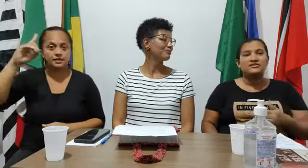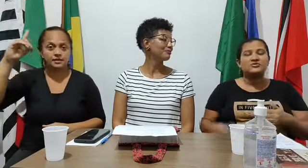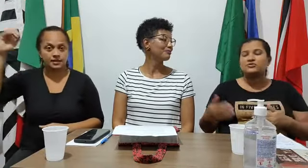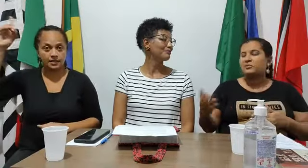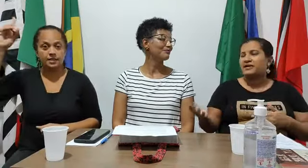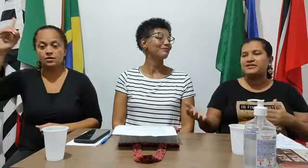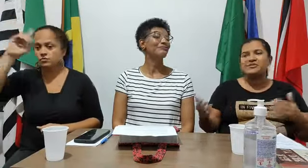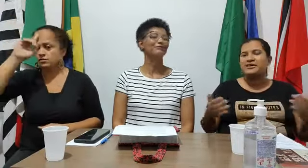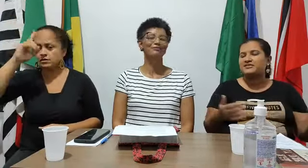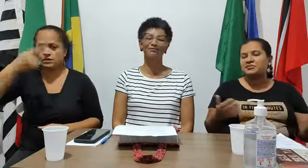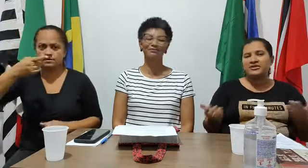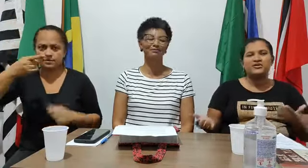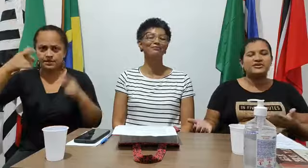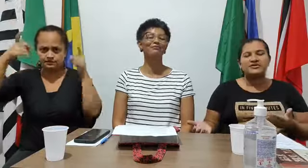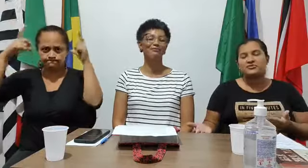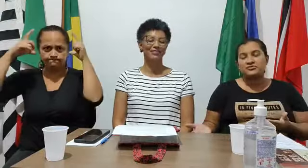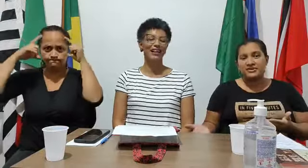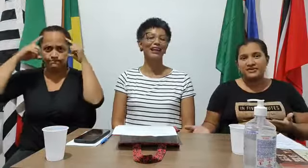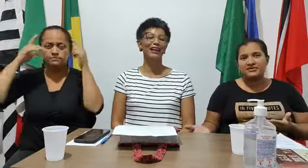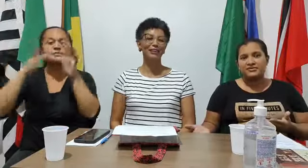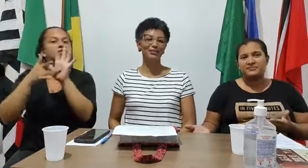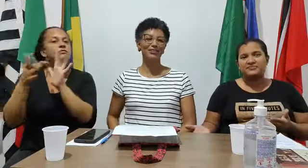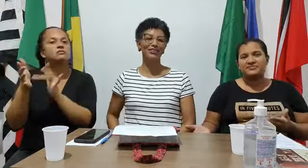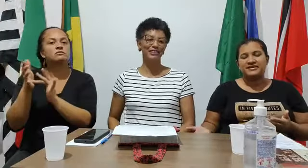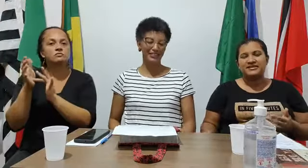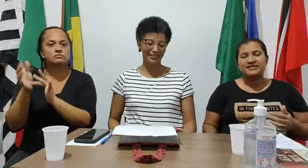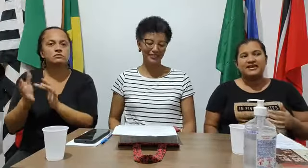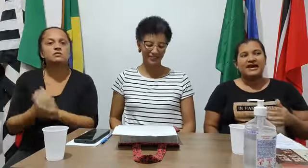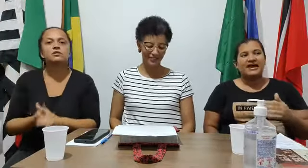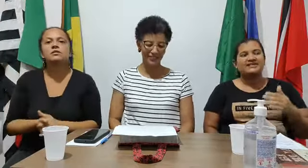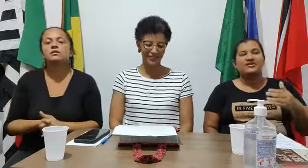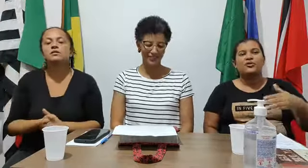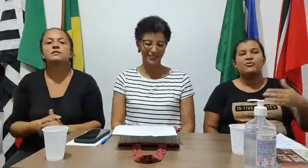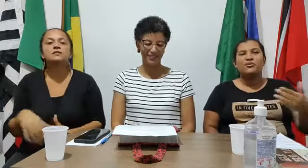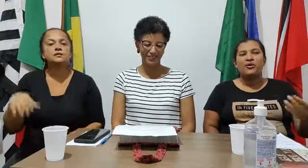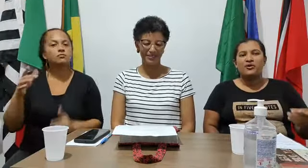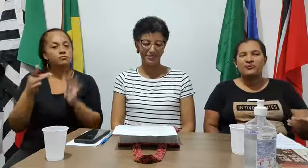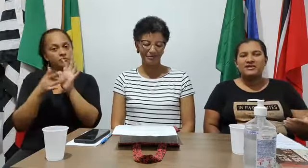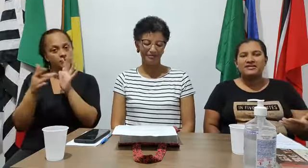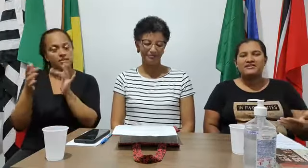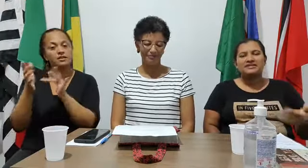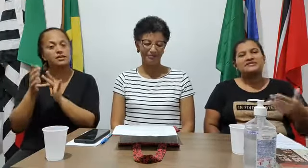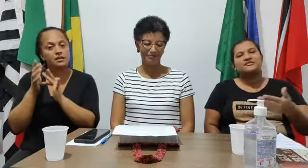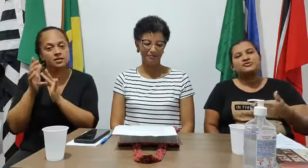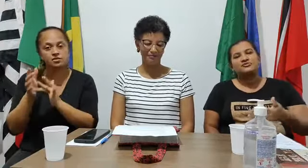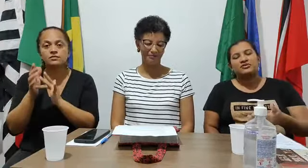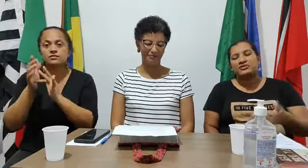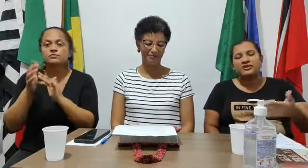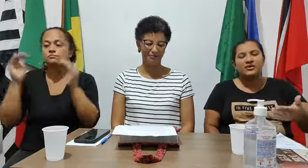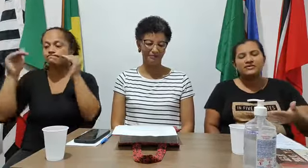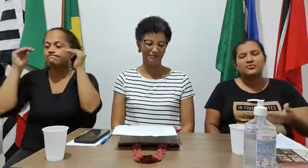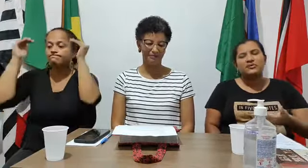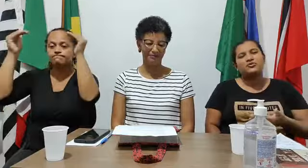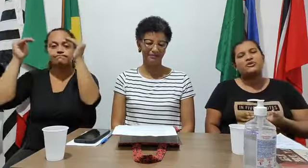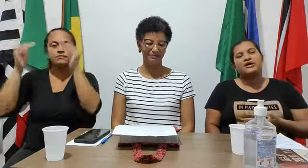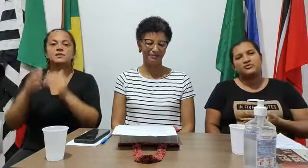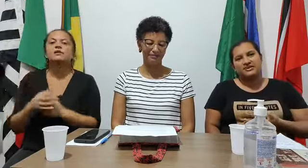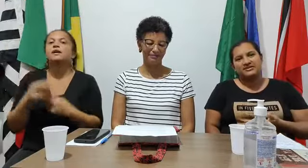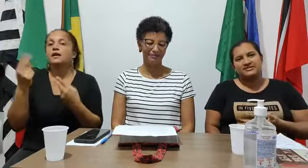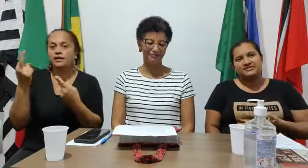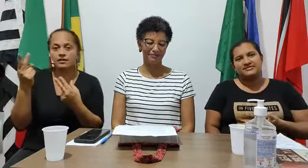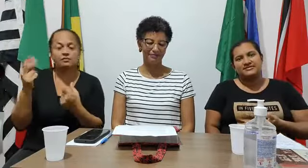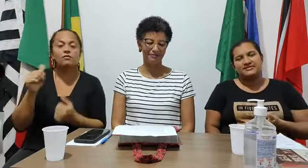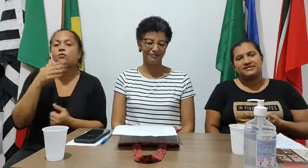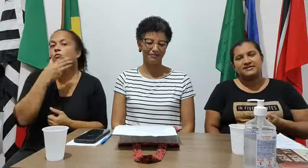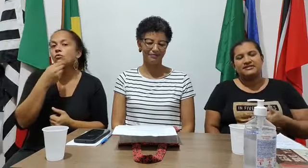autoridade, Deus Pai não é superior a Deus Filho. Aleluia. Né? Assim como o homem, na questão de valor, não é superior à